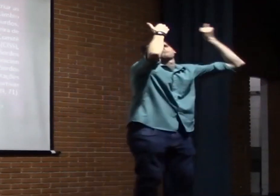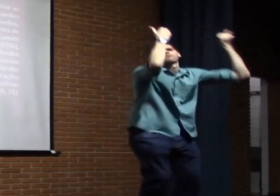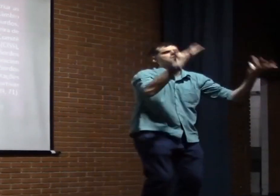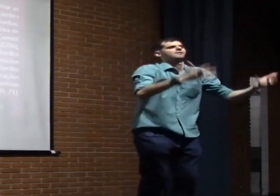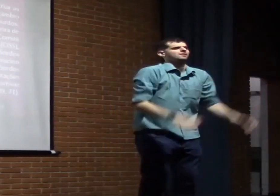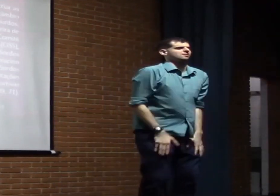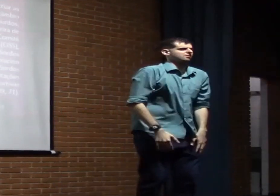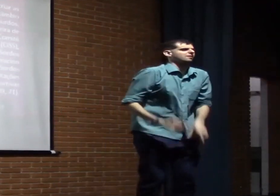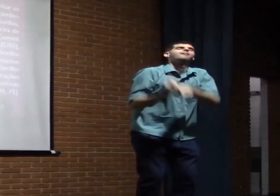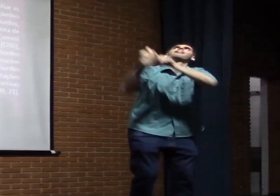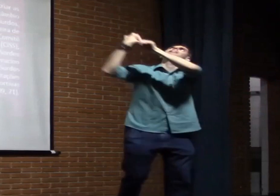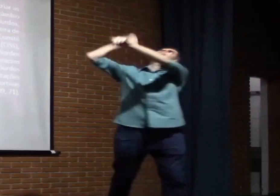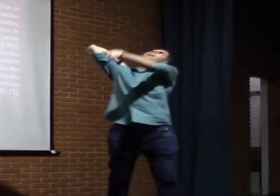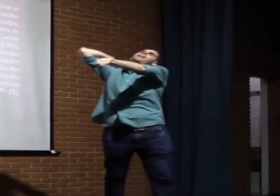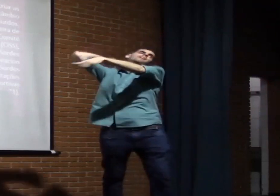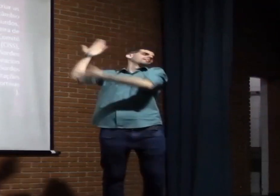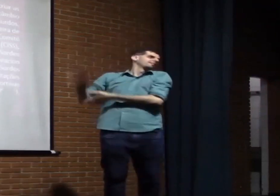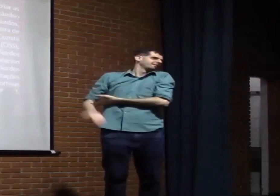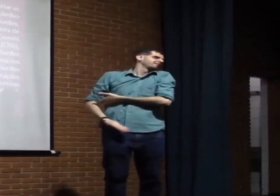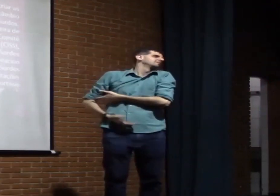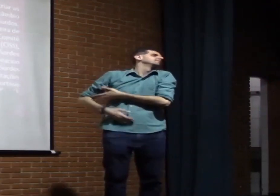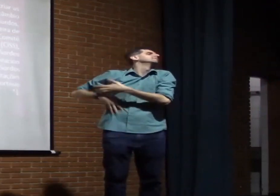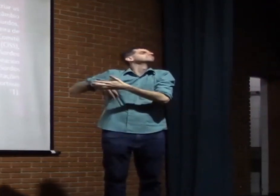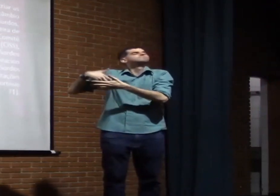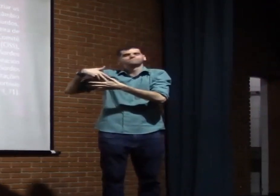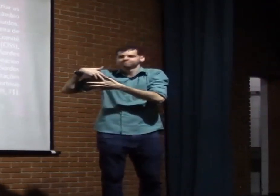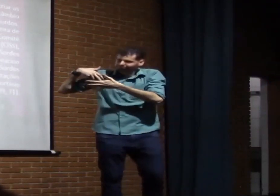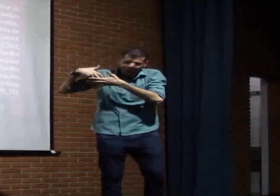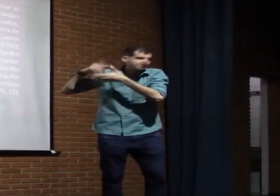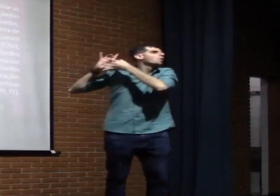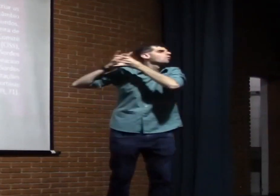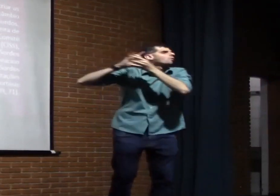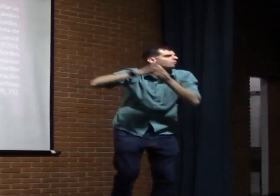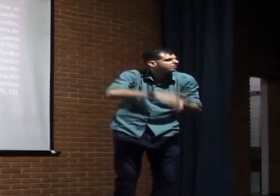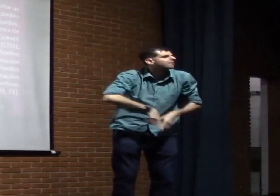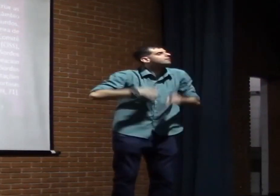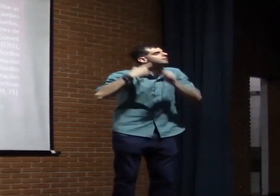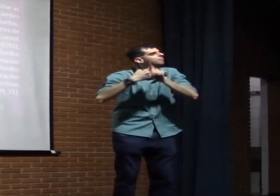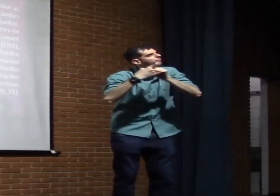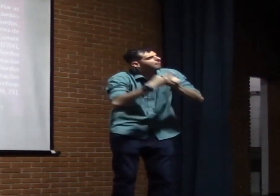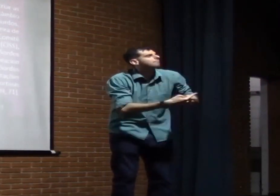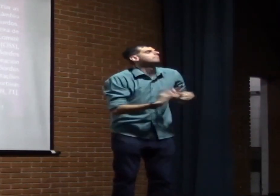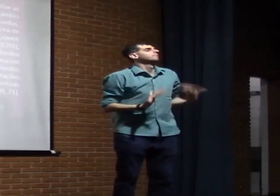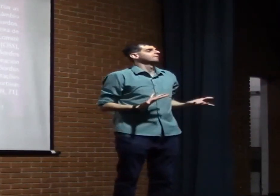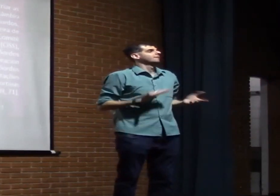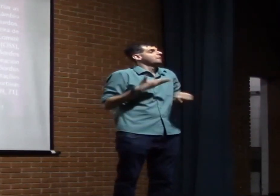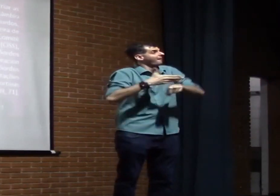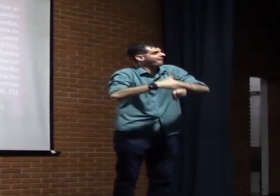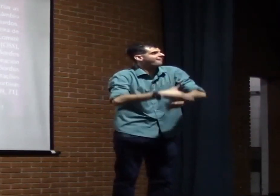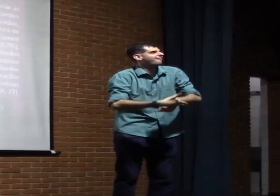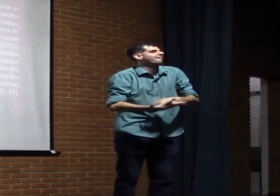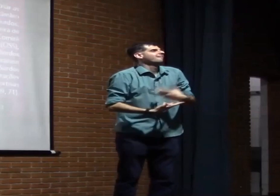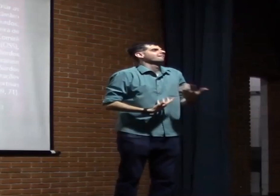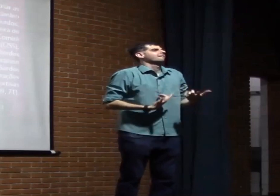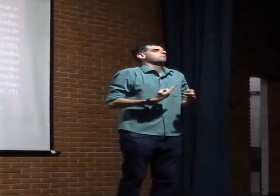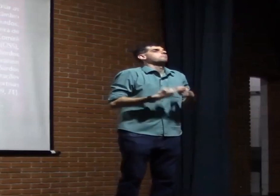outros países, né? É uma questão, é uma luta histórica, sabe? Já existiram